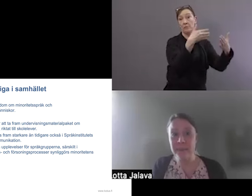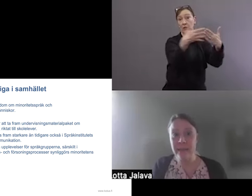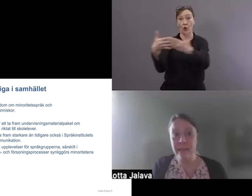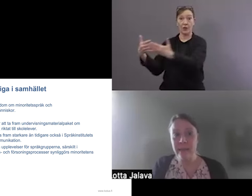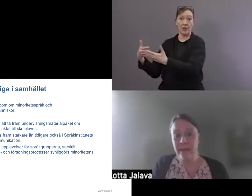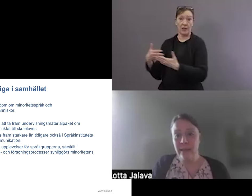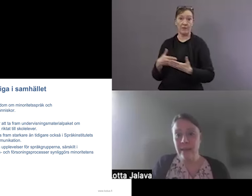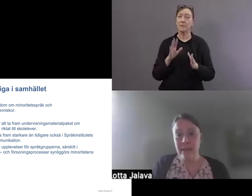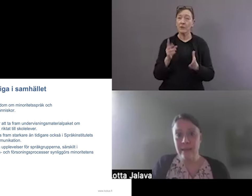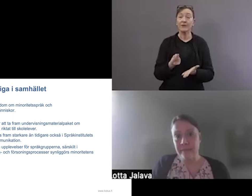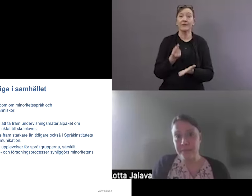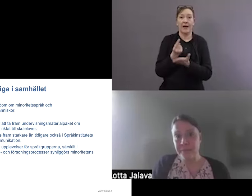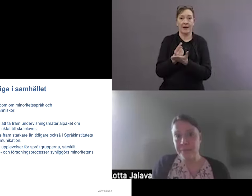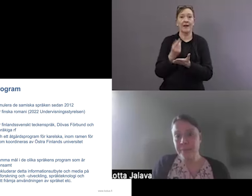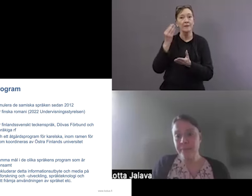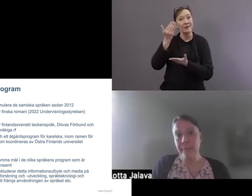keskeinen.